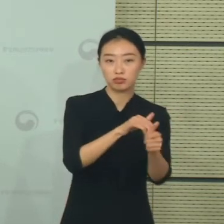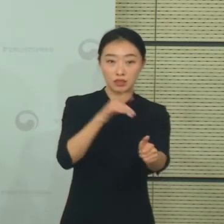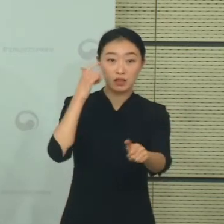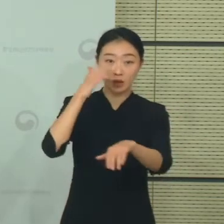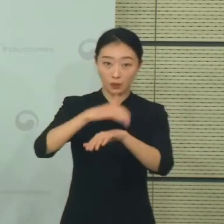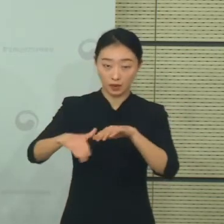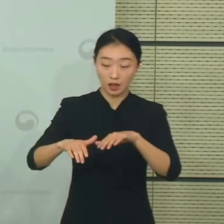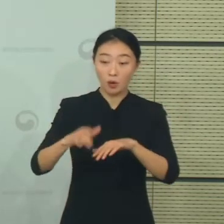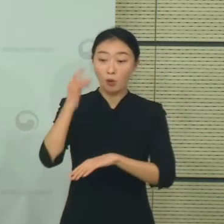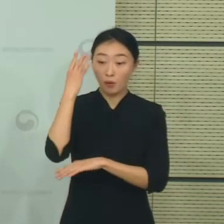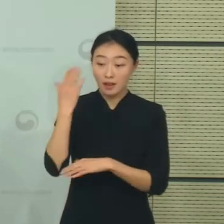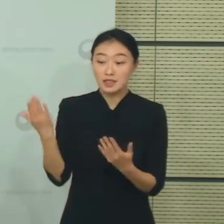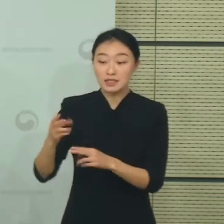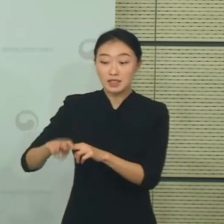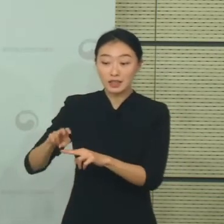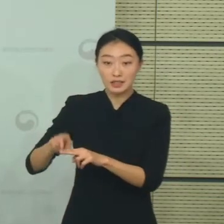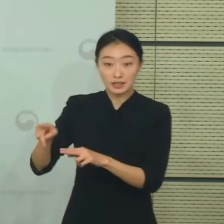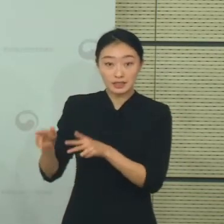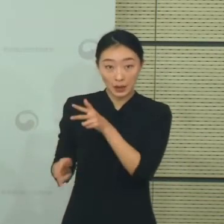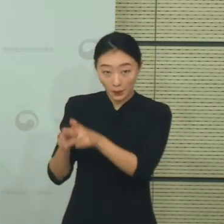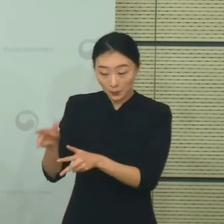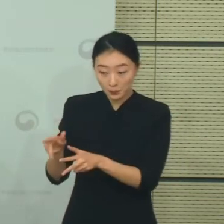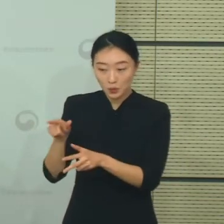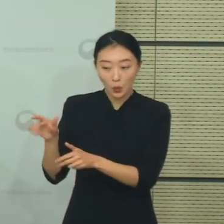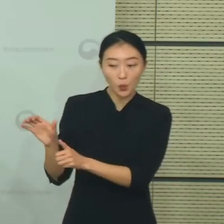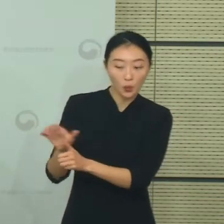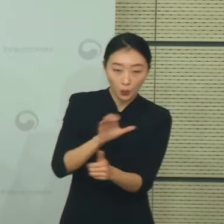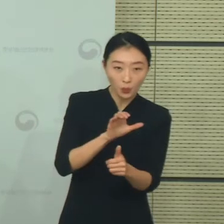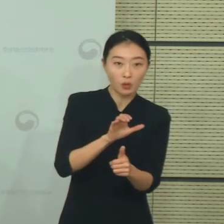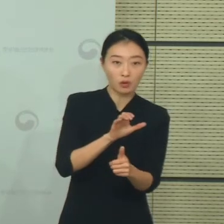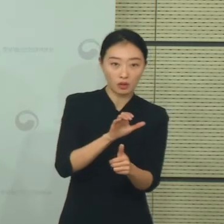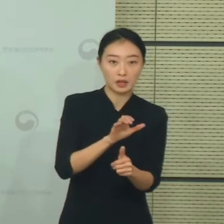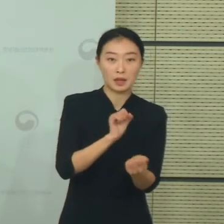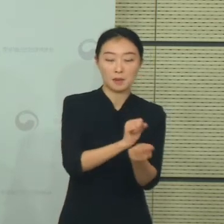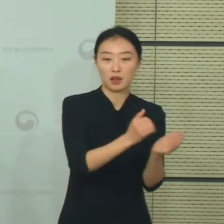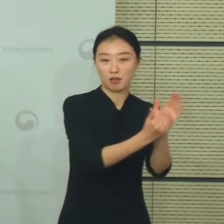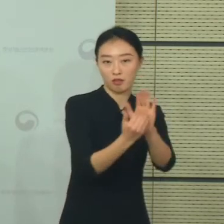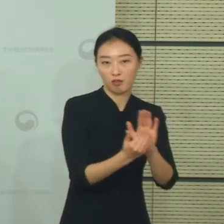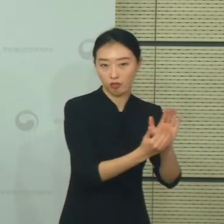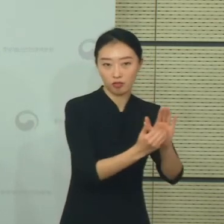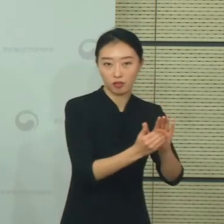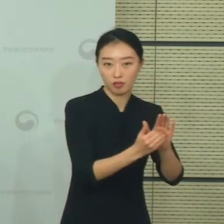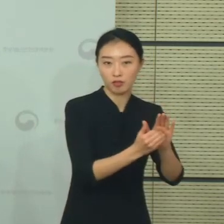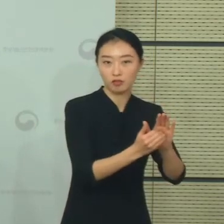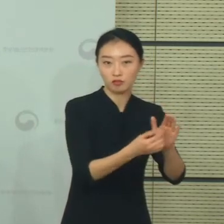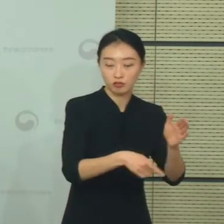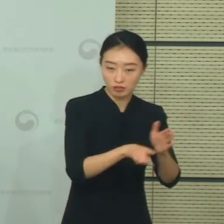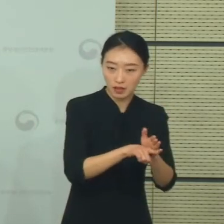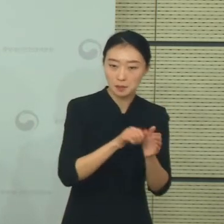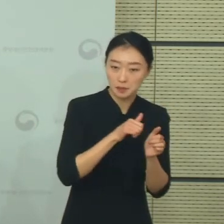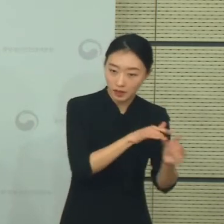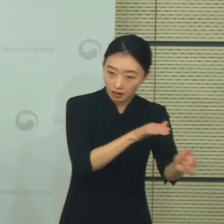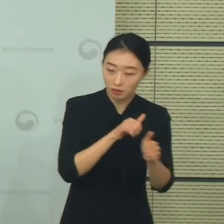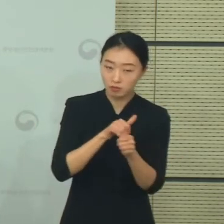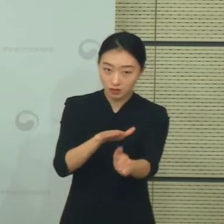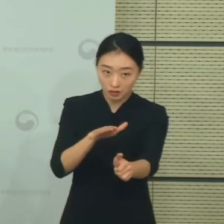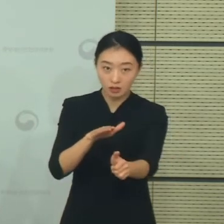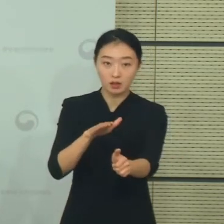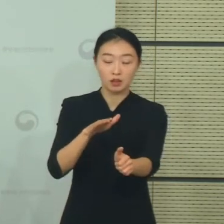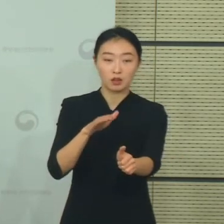일자리 사업들이 있는데 그 일자리 사업의 한 유형으로서 방역 부분과 그다음에